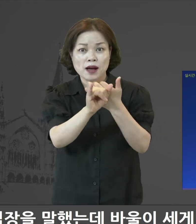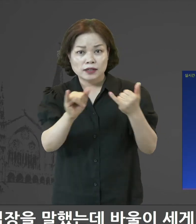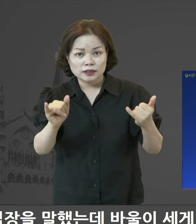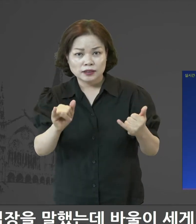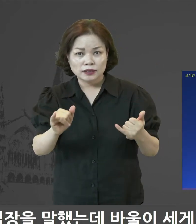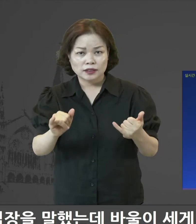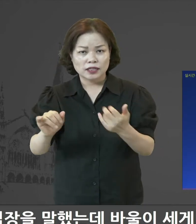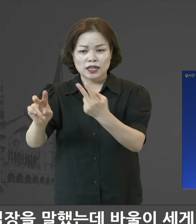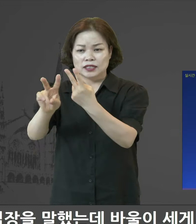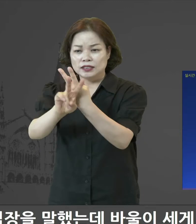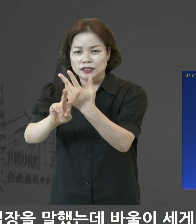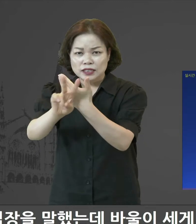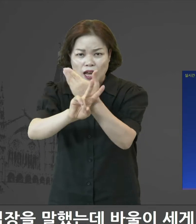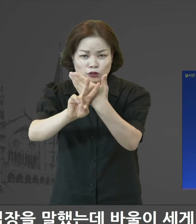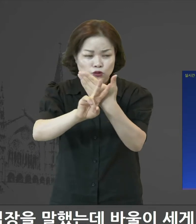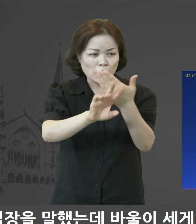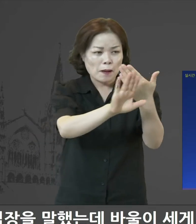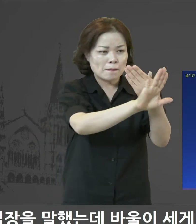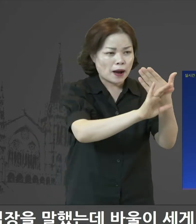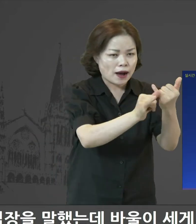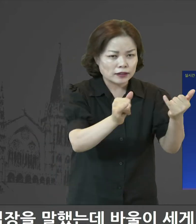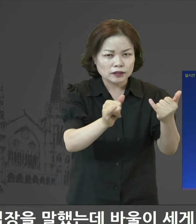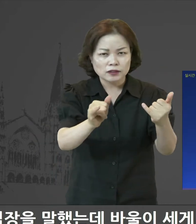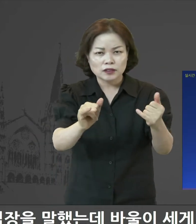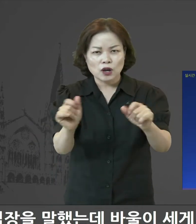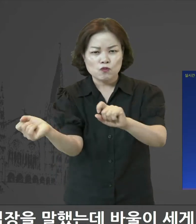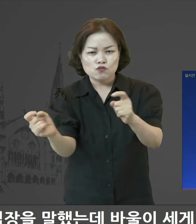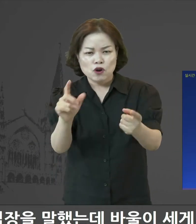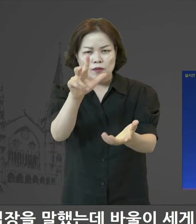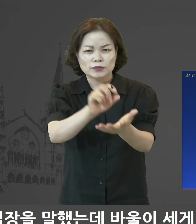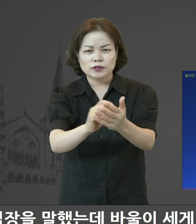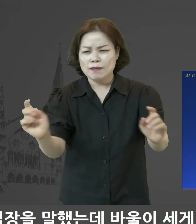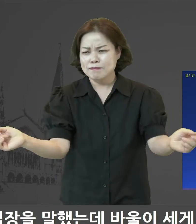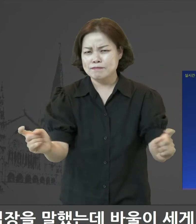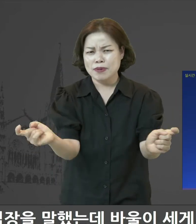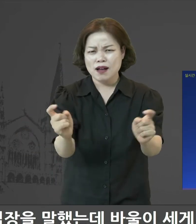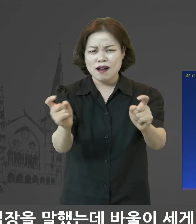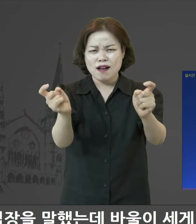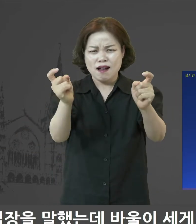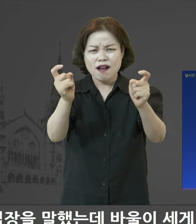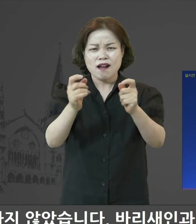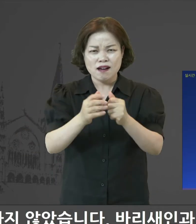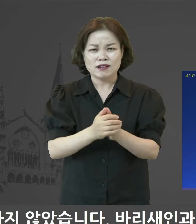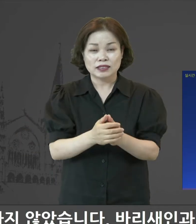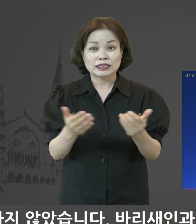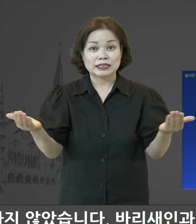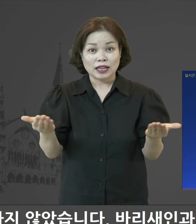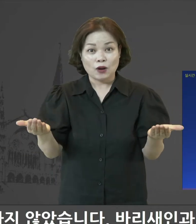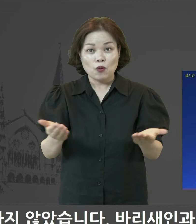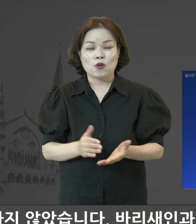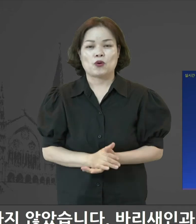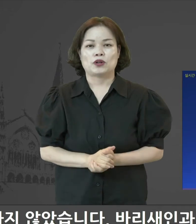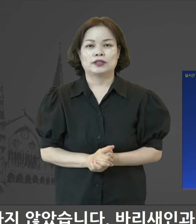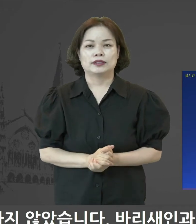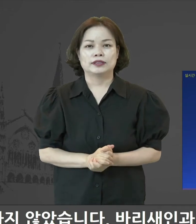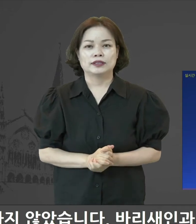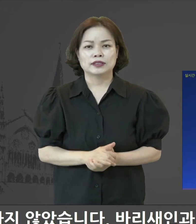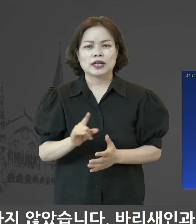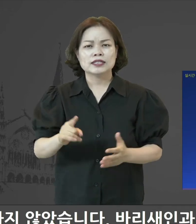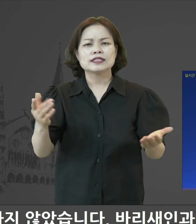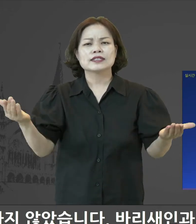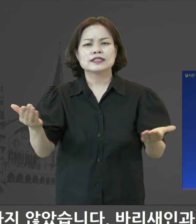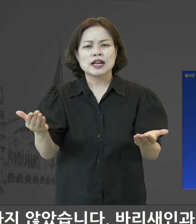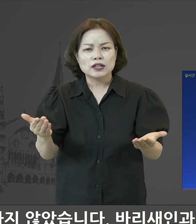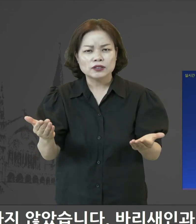사두개인이 난장판 부활 문제로 싸우고, 이제 그 지난 금요일 본 이 사건이었는데, 자, 이